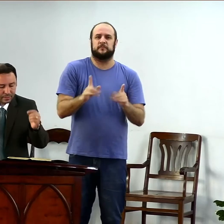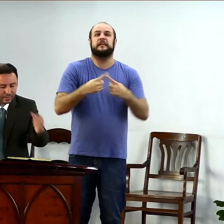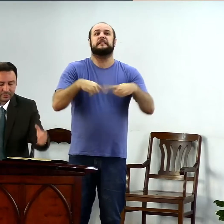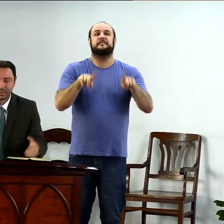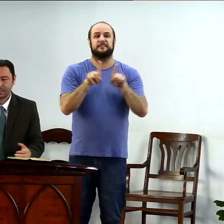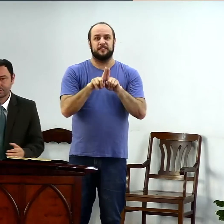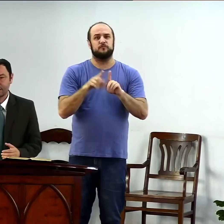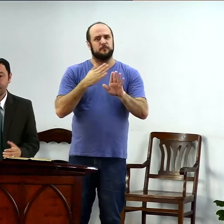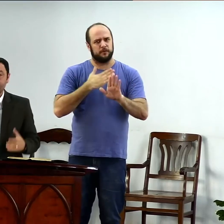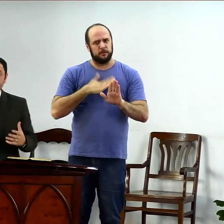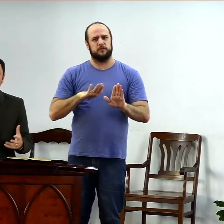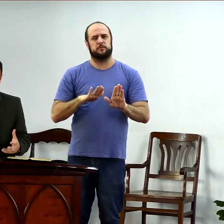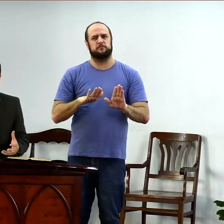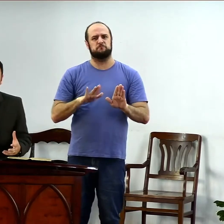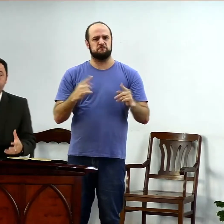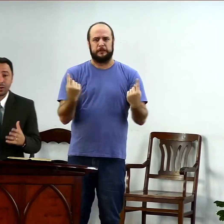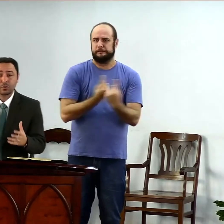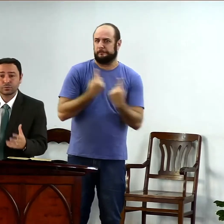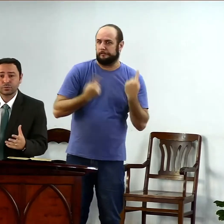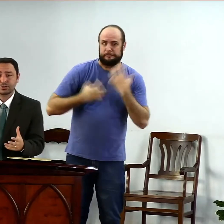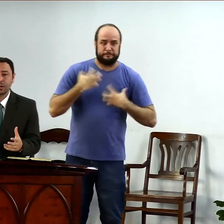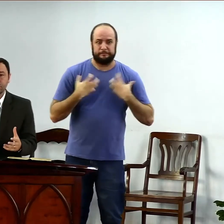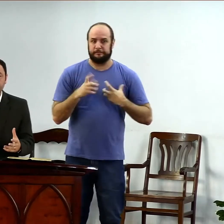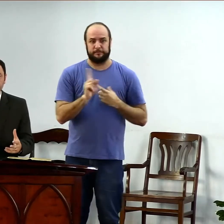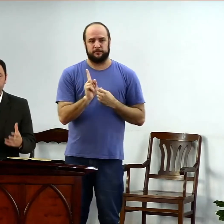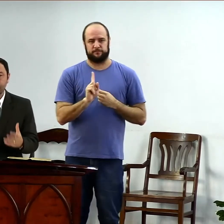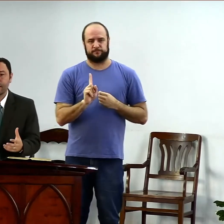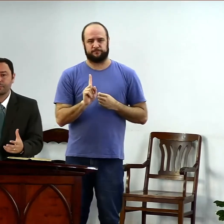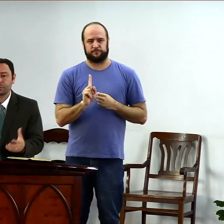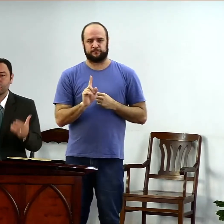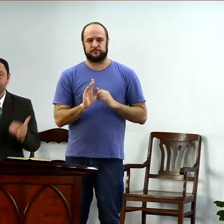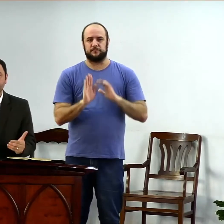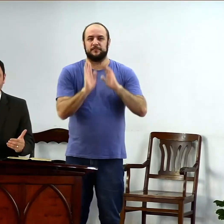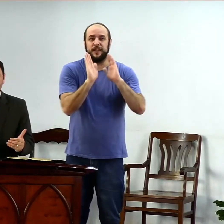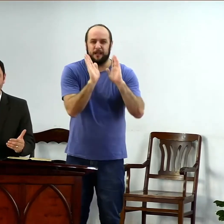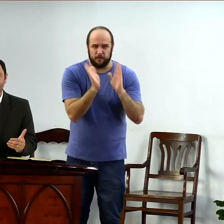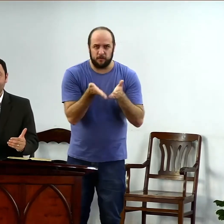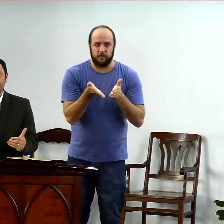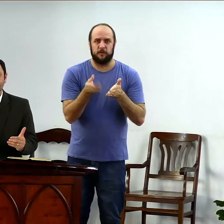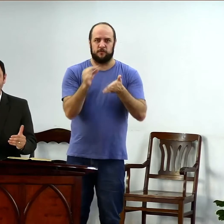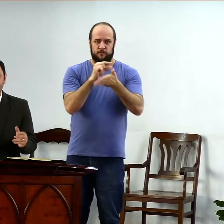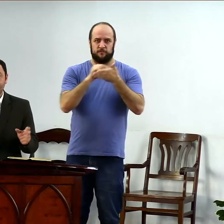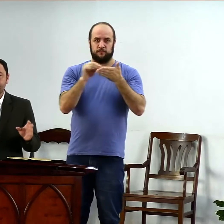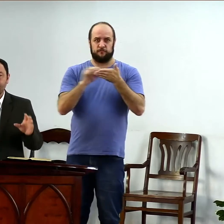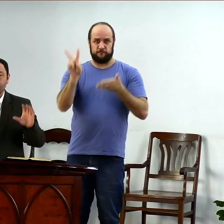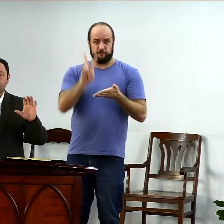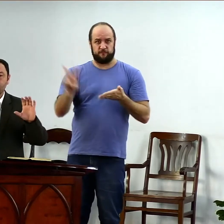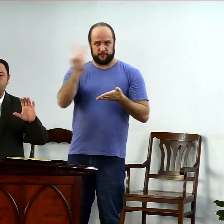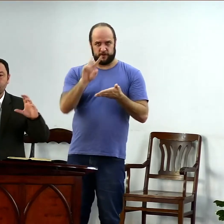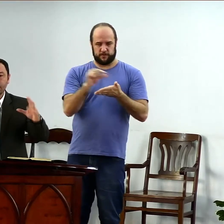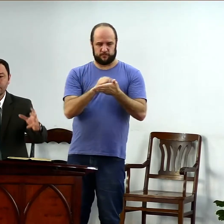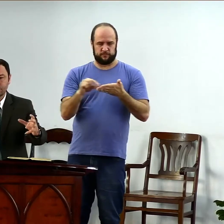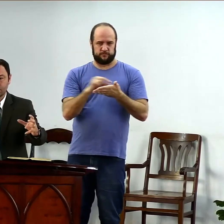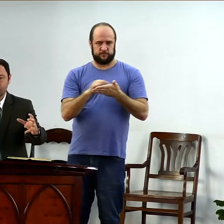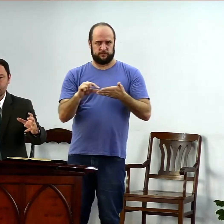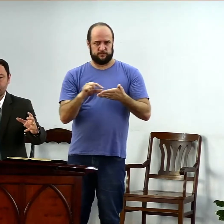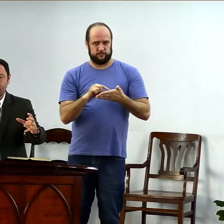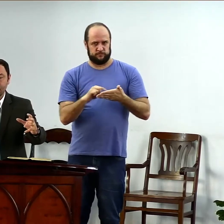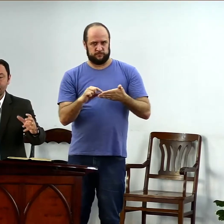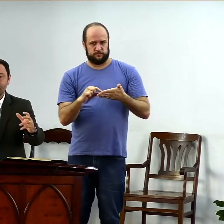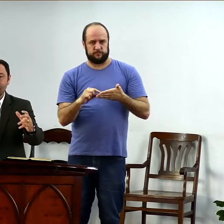vos inquieteis. E aqui, a construção do verbo no original, ele está no